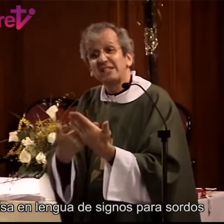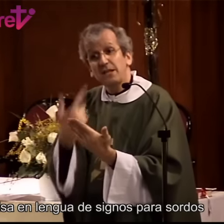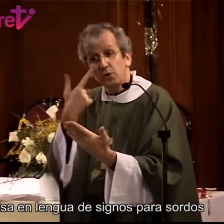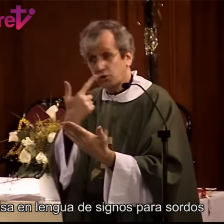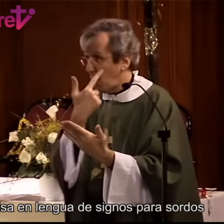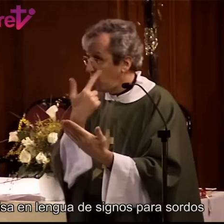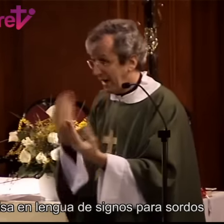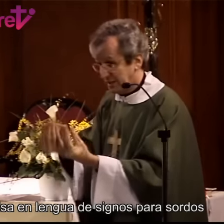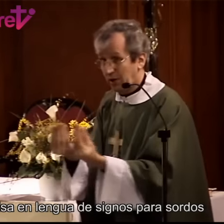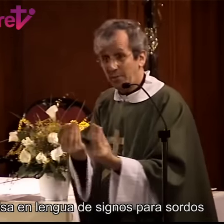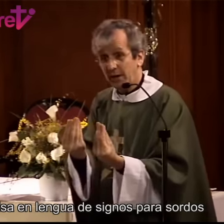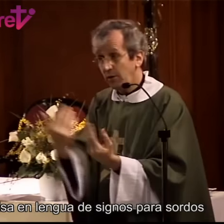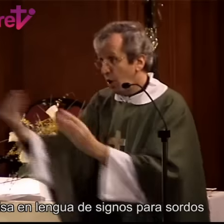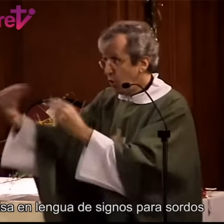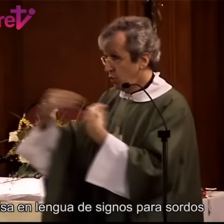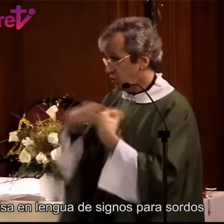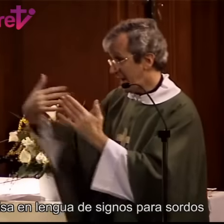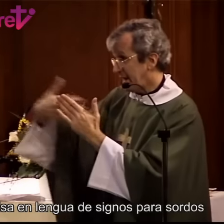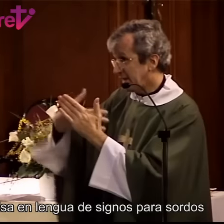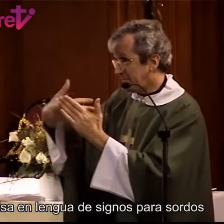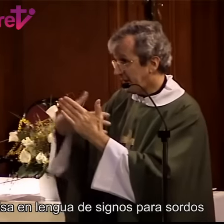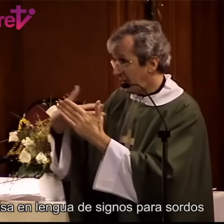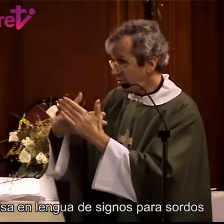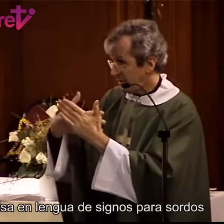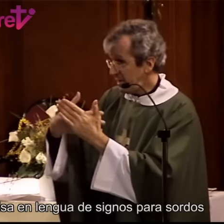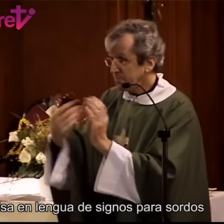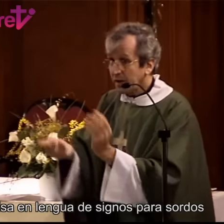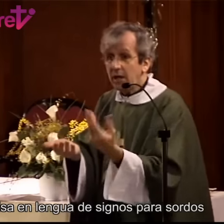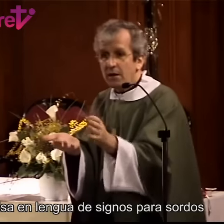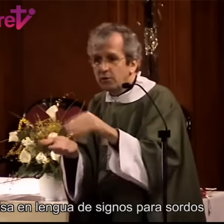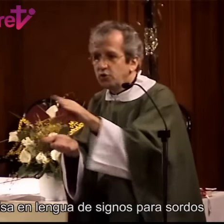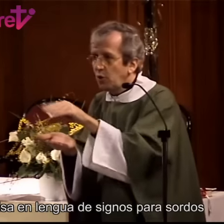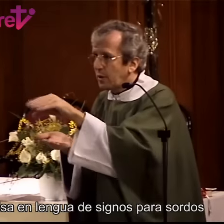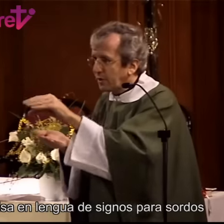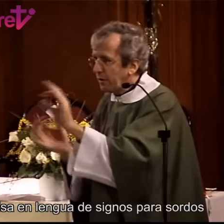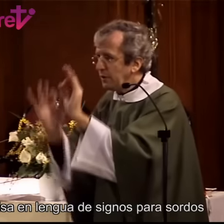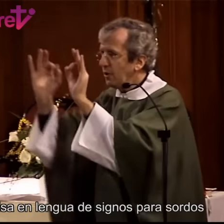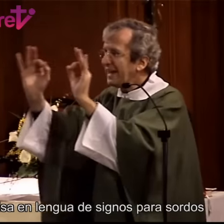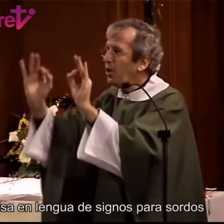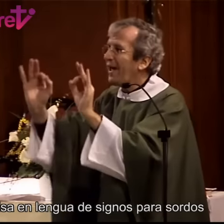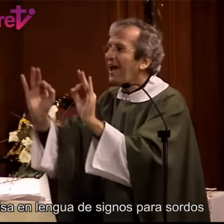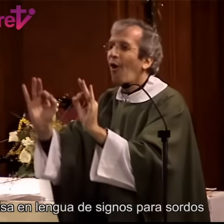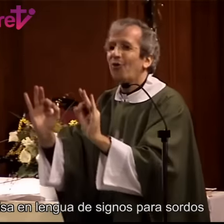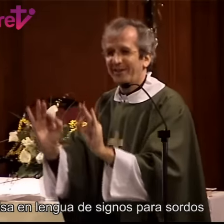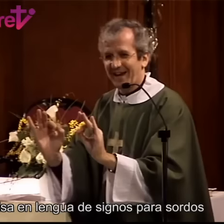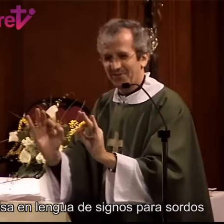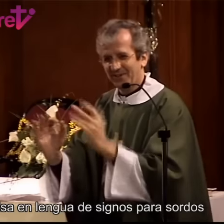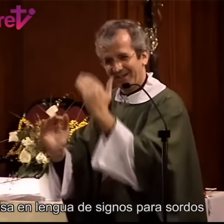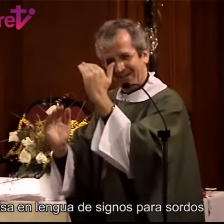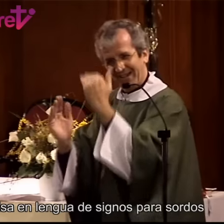testigos oculares que lo vieron, nos lo han explicado, y yo lo he recogido y lo he ordenado y lo